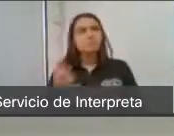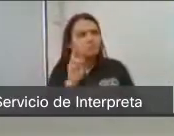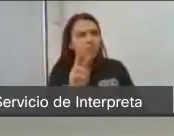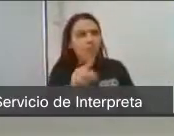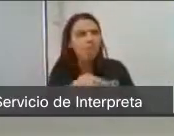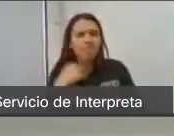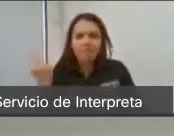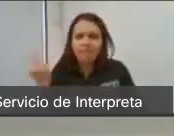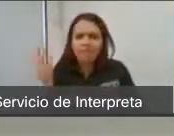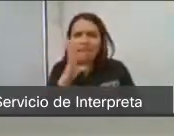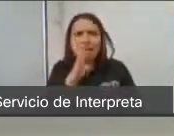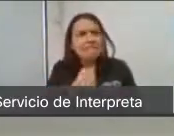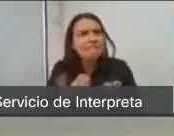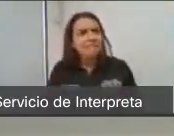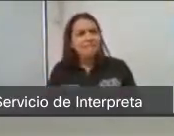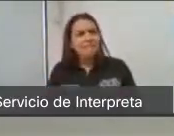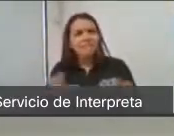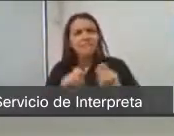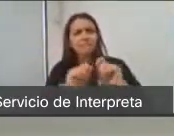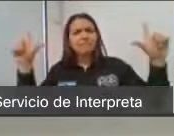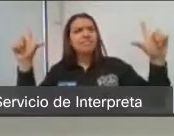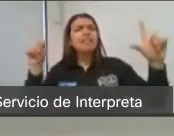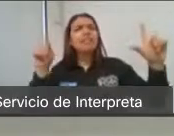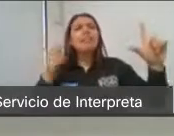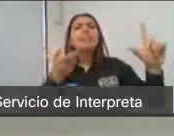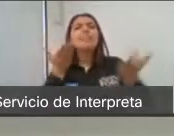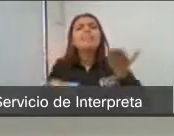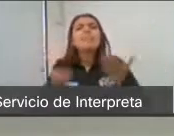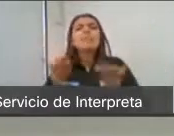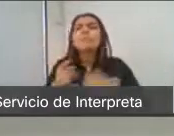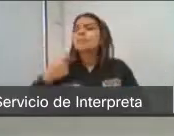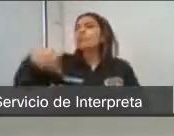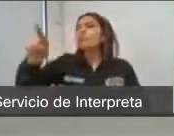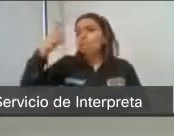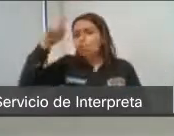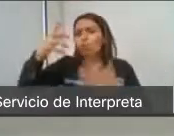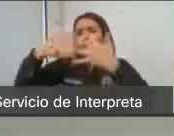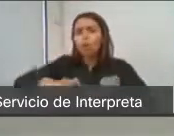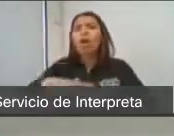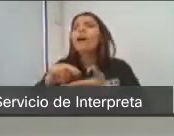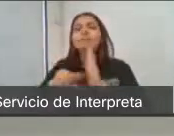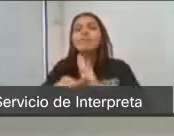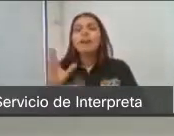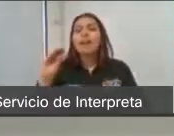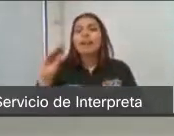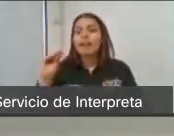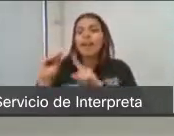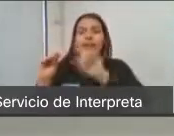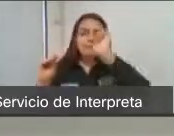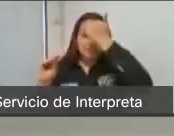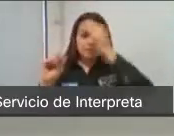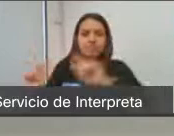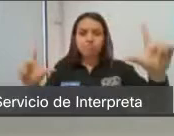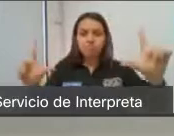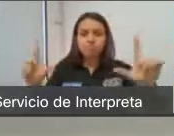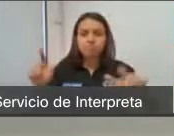ocurrió nunca, que la pantalla siempre se iba a ver en la forma en que Webex decidía, que es que le da prioridad al que tiene la voz. Y entonces ahí fue cuando entramos